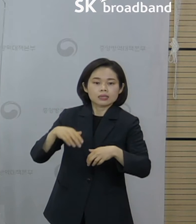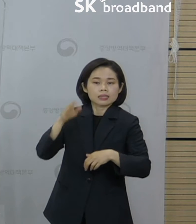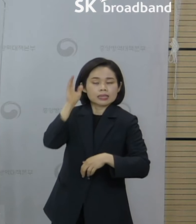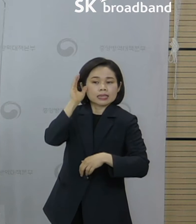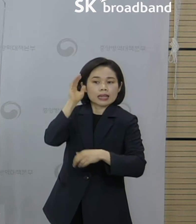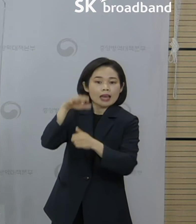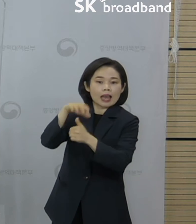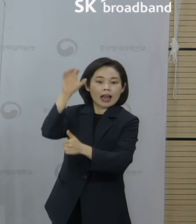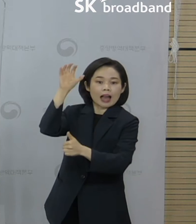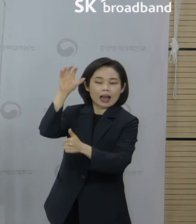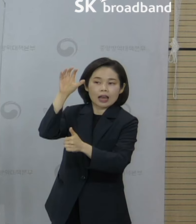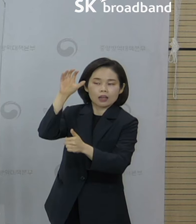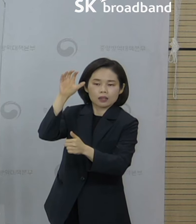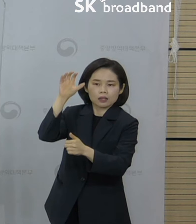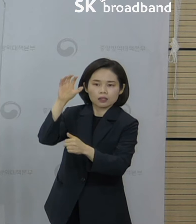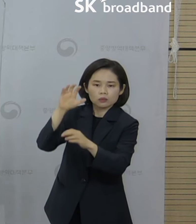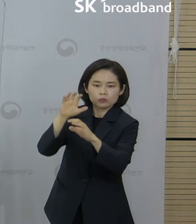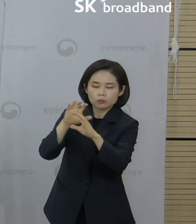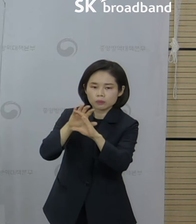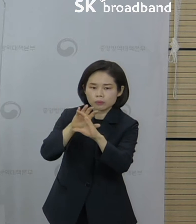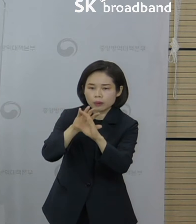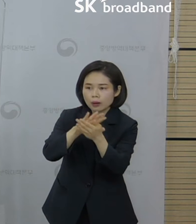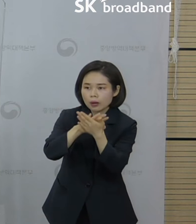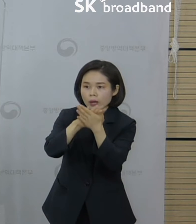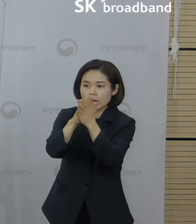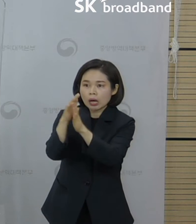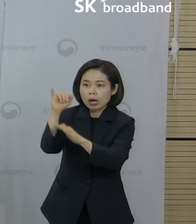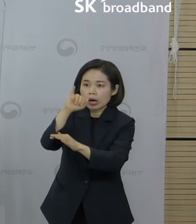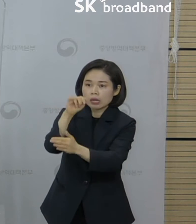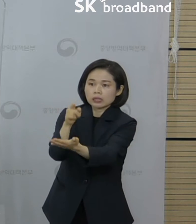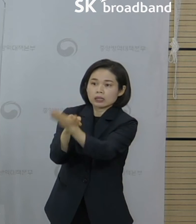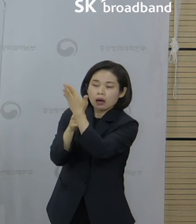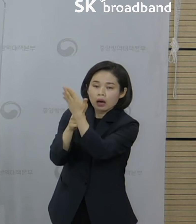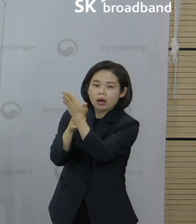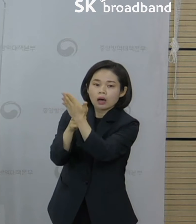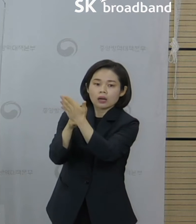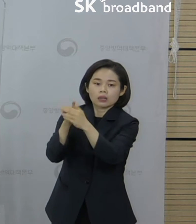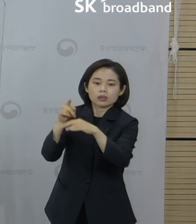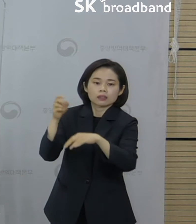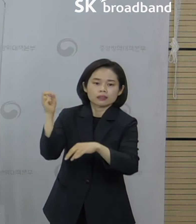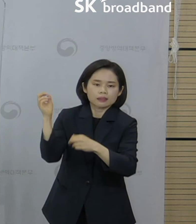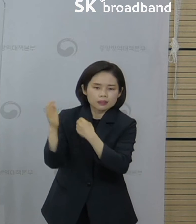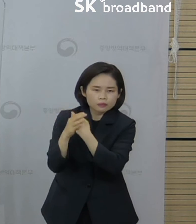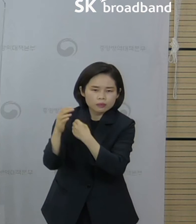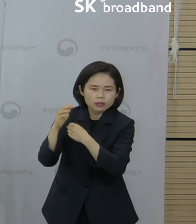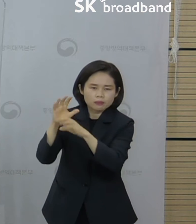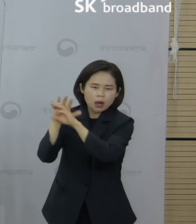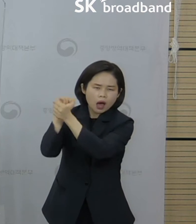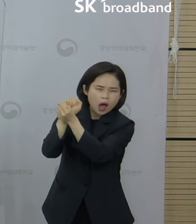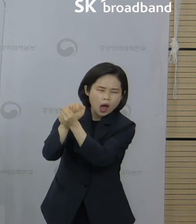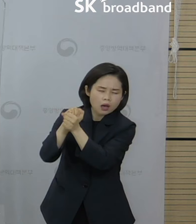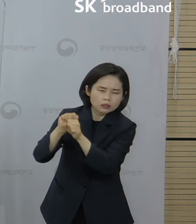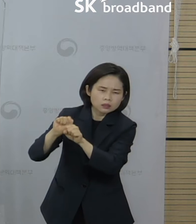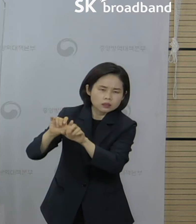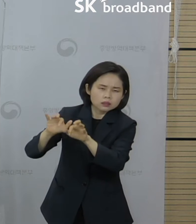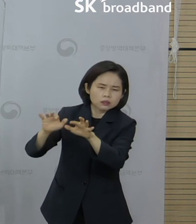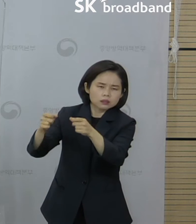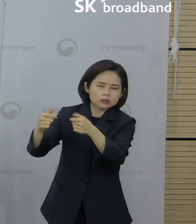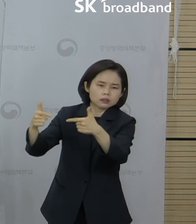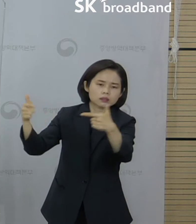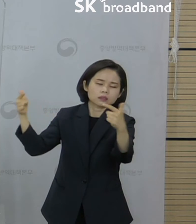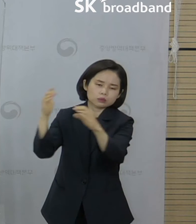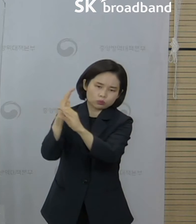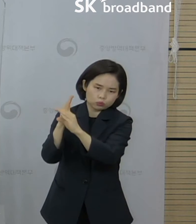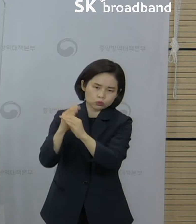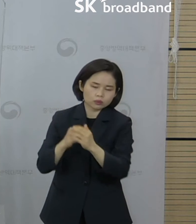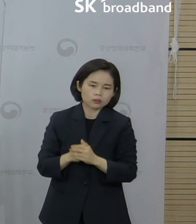더해서 변이의 출현 및 확산 등 다시 유행이 증가하는 양상을 보이고 있습니다.